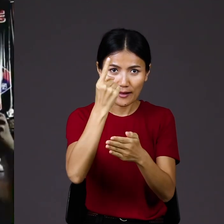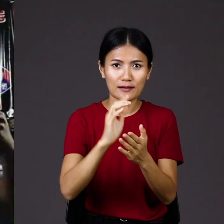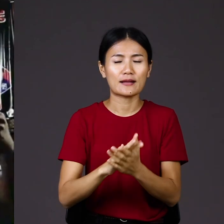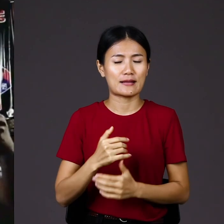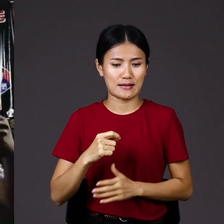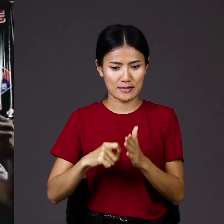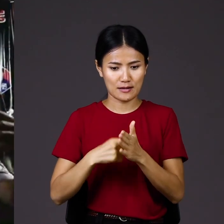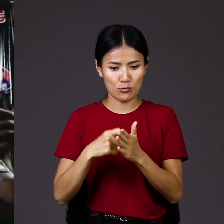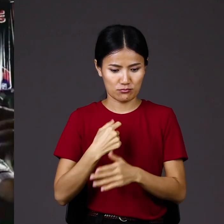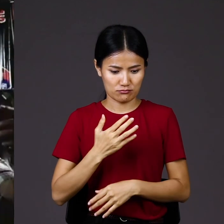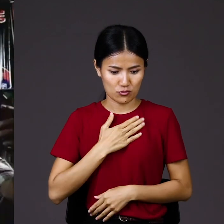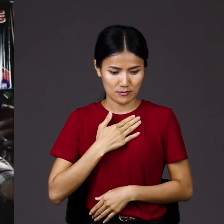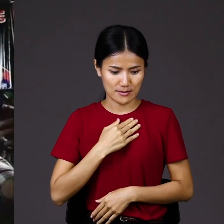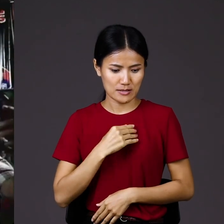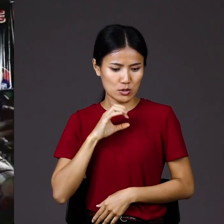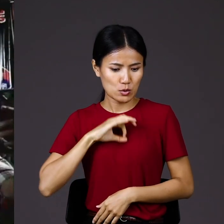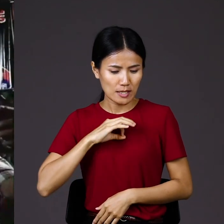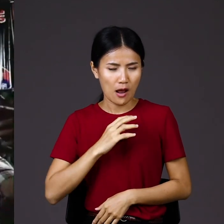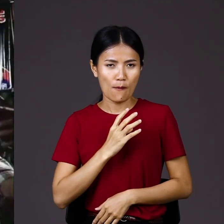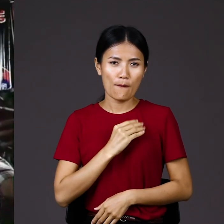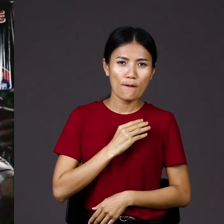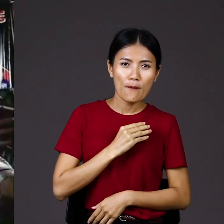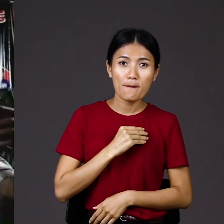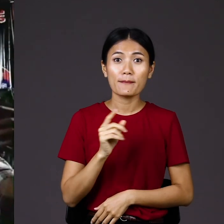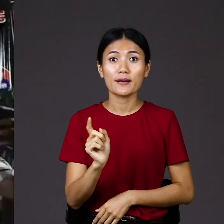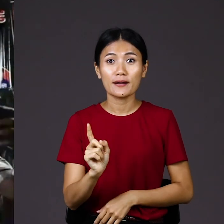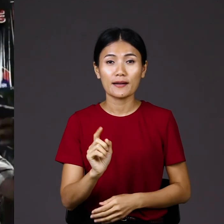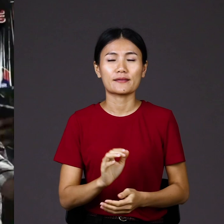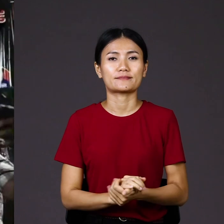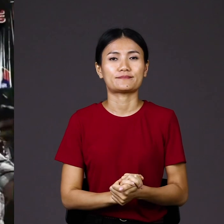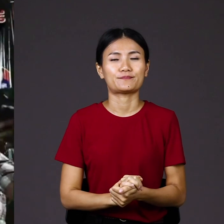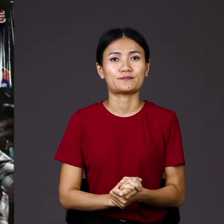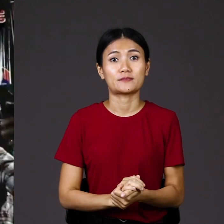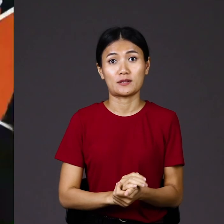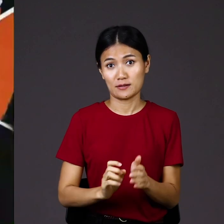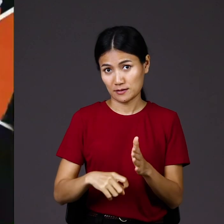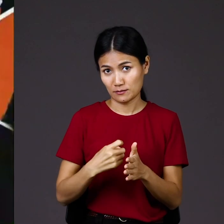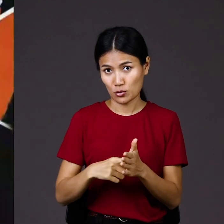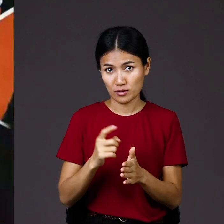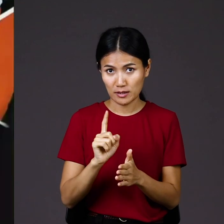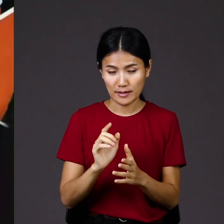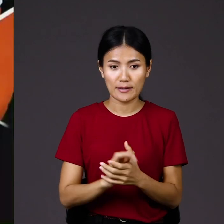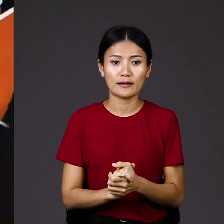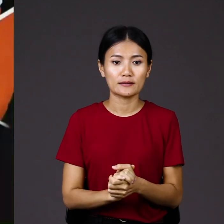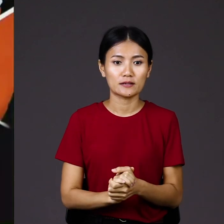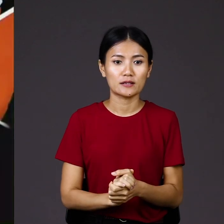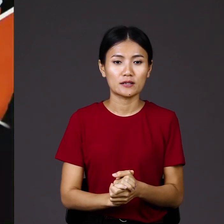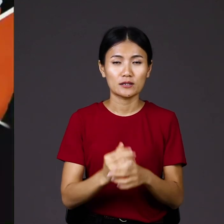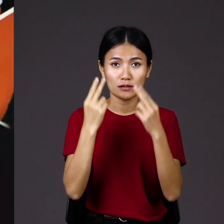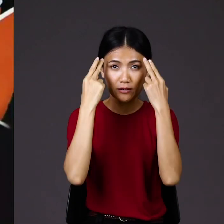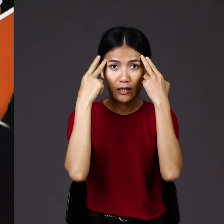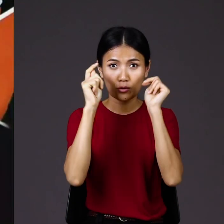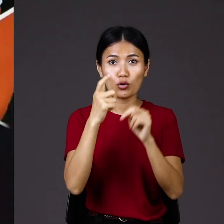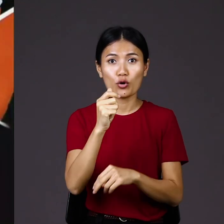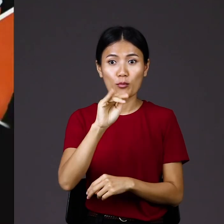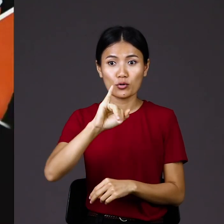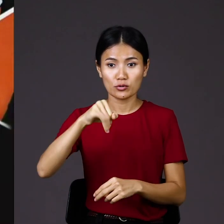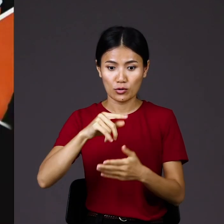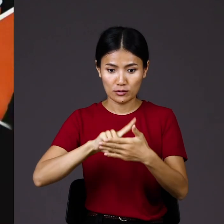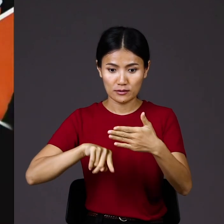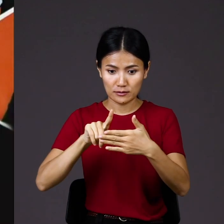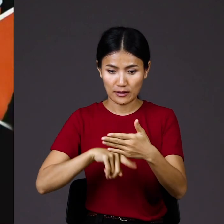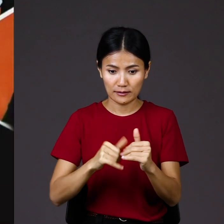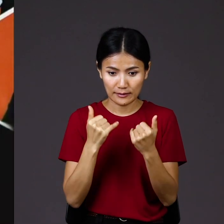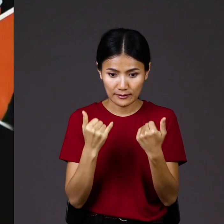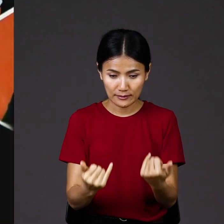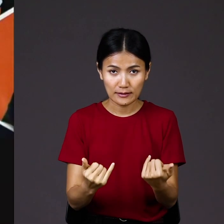ครับเหตุผลที่ผมตื่นเต้นเพราะว่าผมรู้ว่าเลือกตั้ง